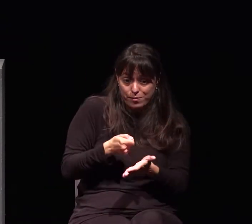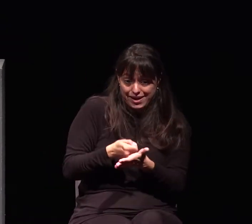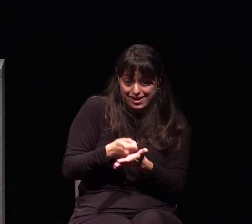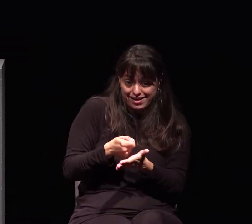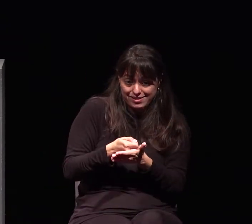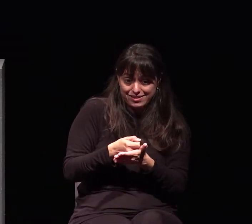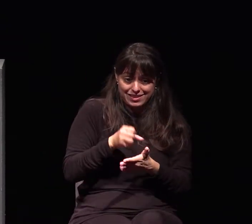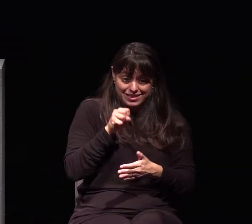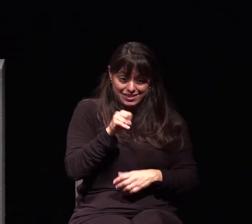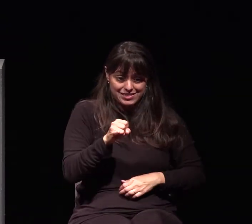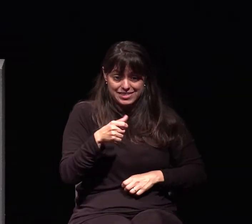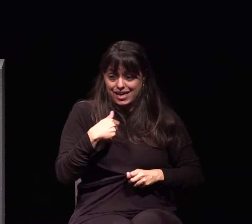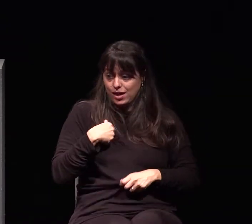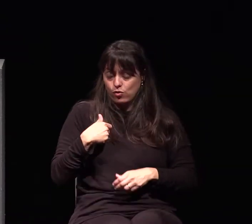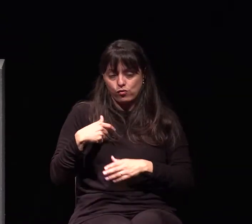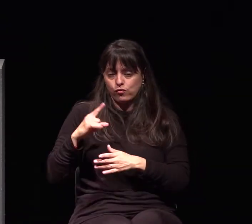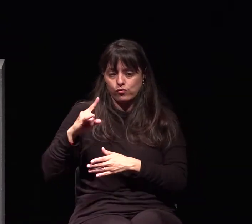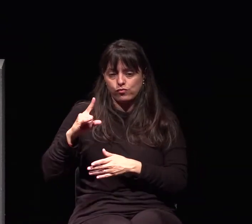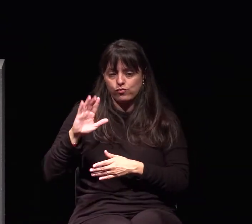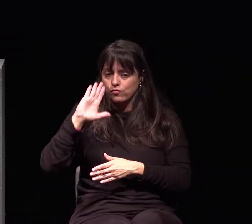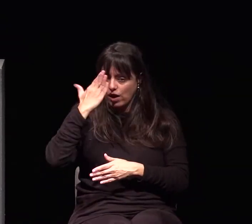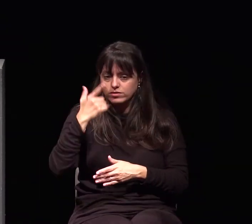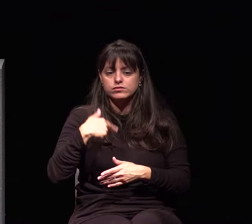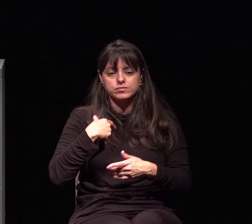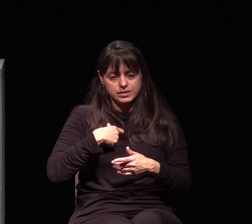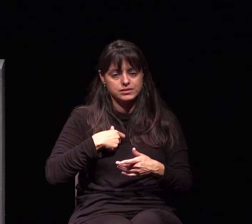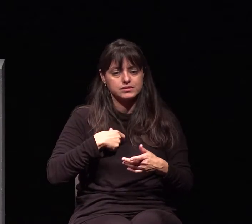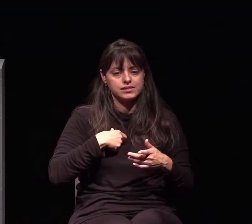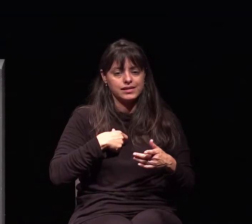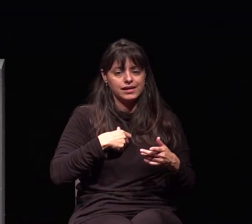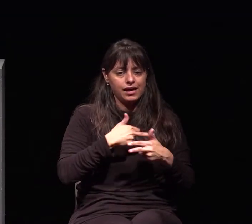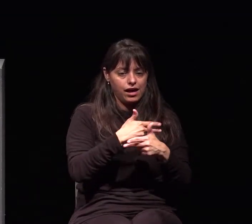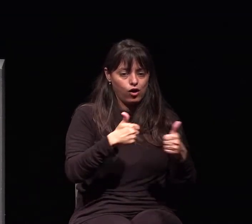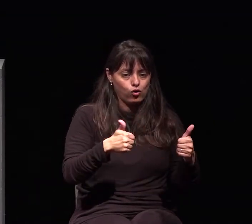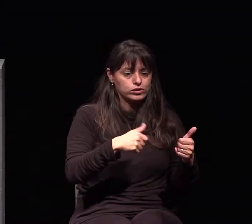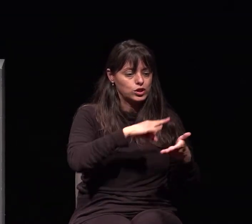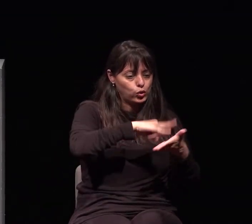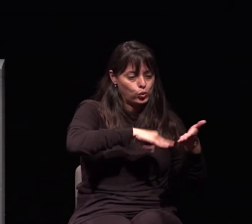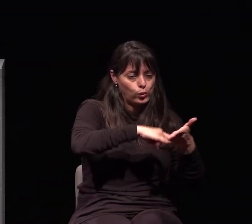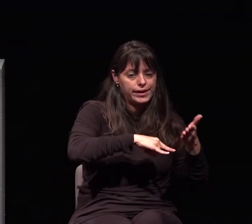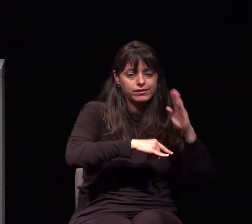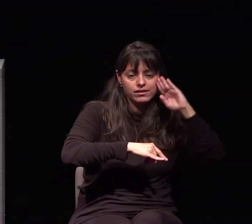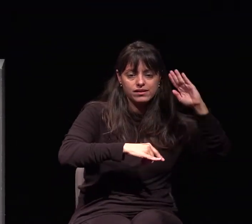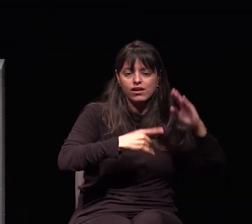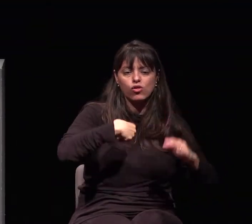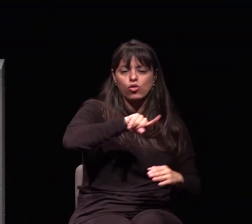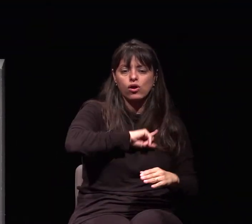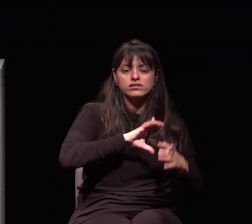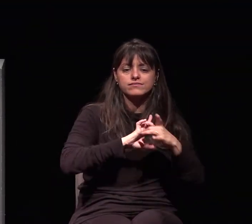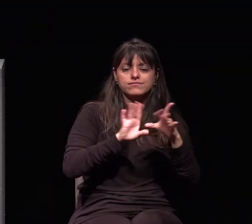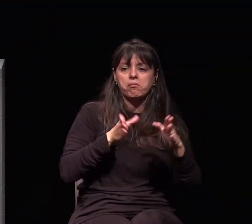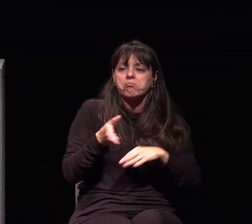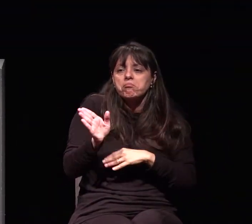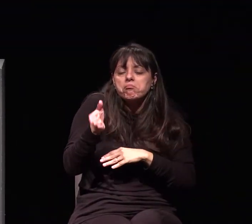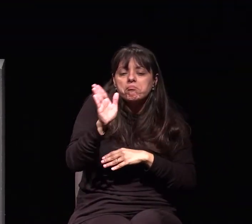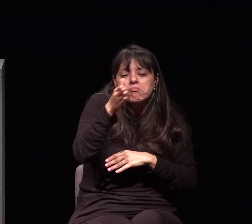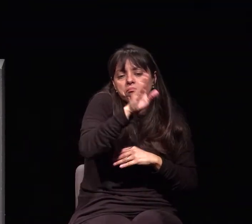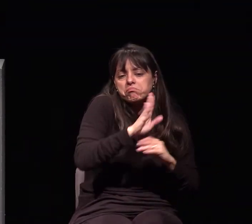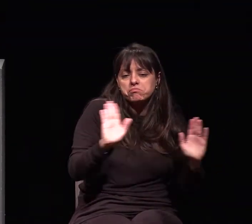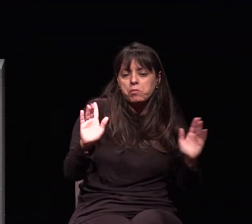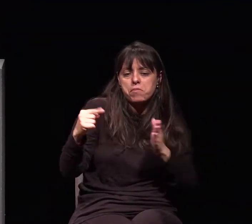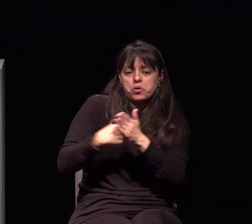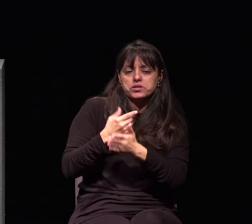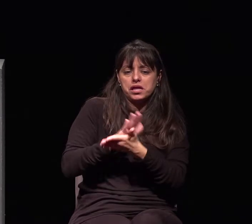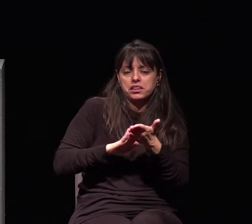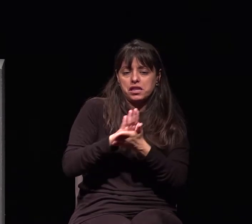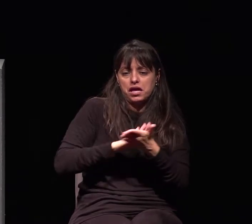mesmo que você fizesse um documento falso, você tinha que ter um atestado de reservista. Nós não, nós saímos com mais facilidade. Fazer um